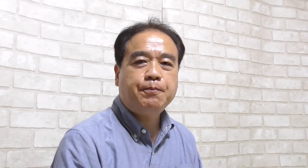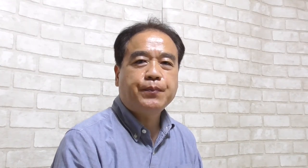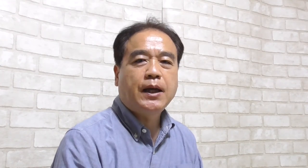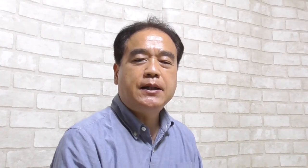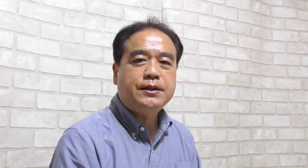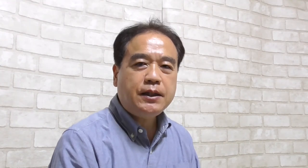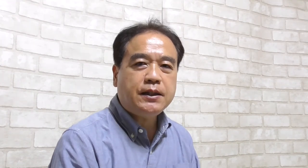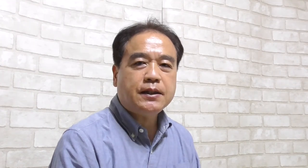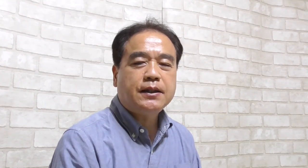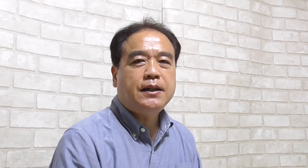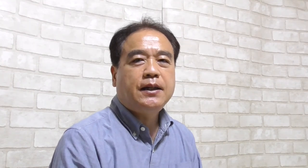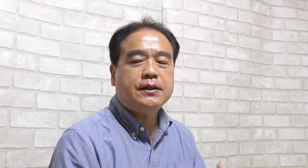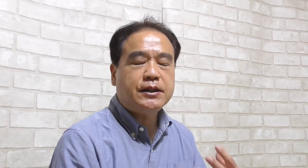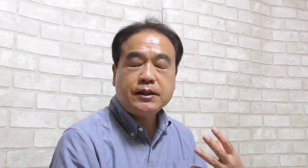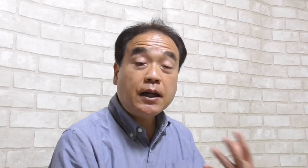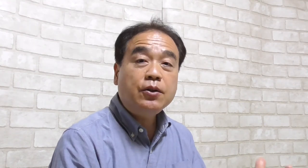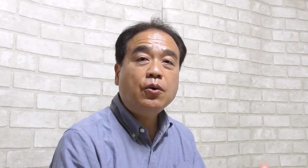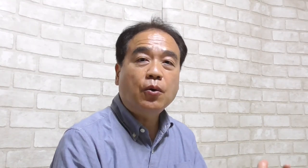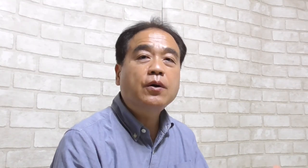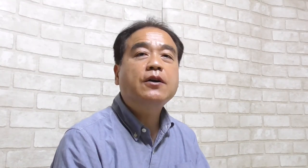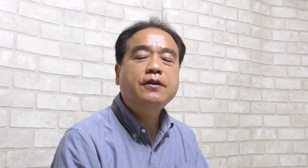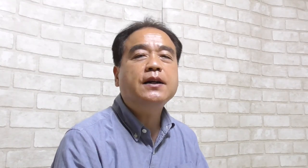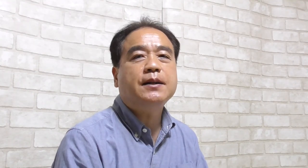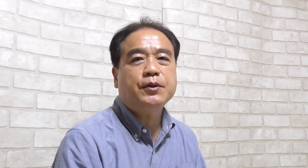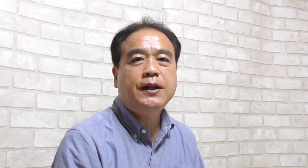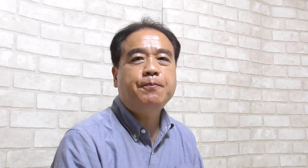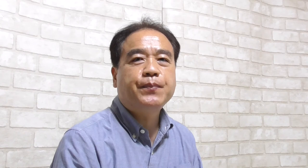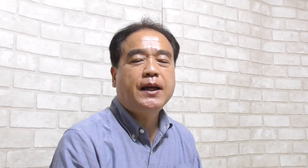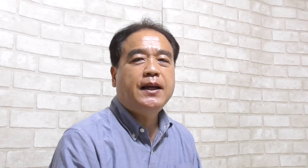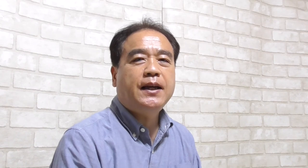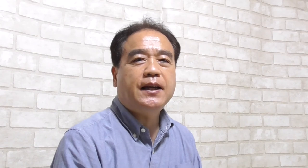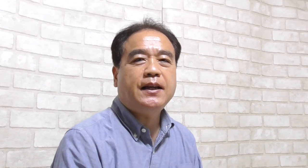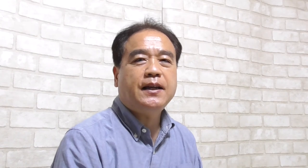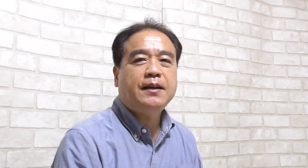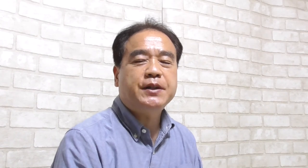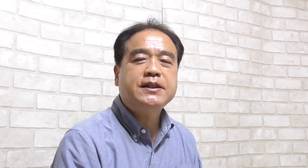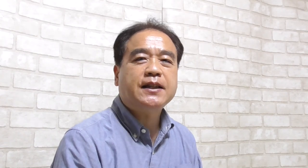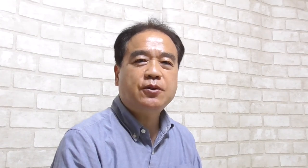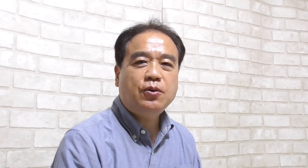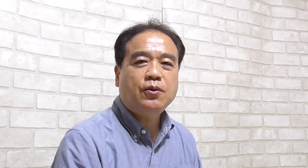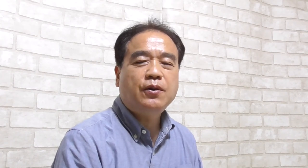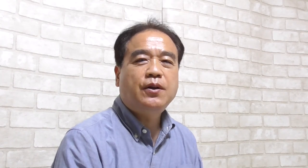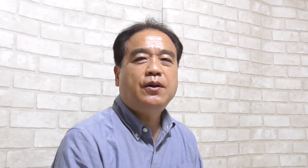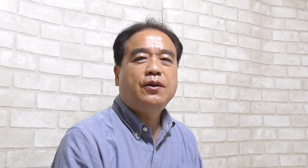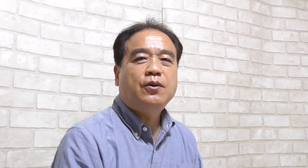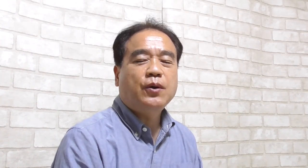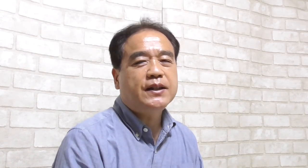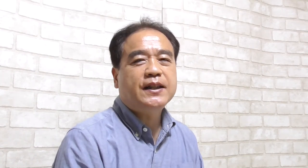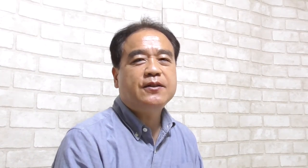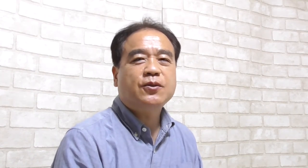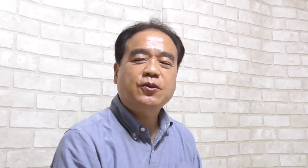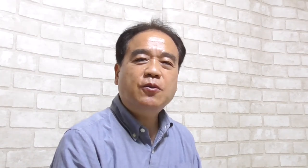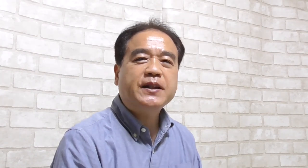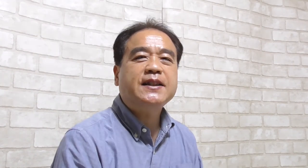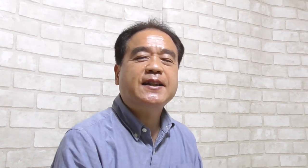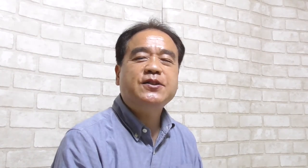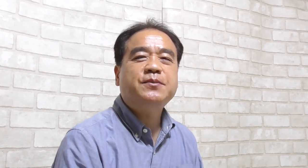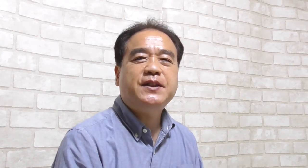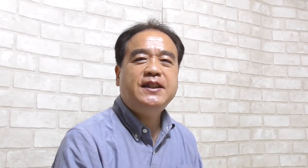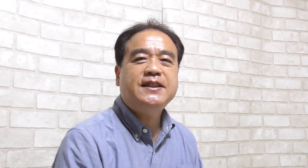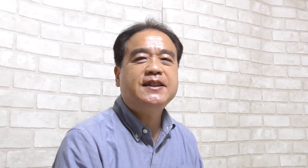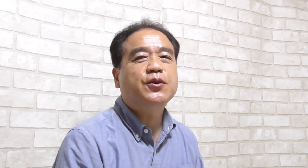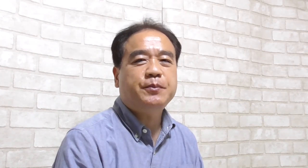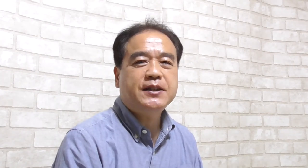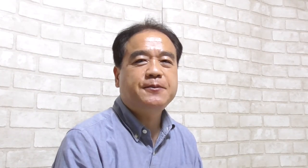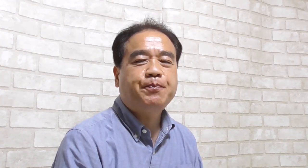まして、ぜひ実際の音楽会でもね、皆さんとお会いできることをまた楽